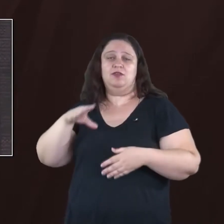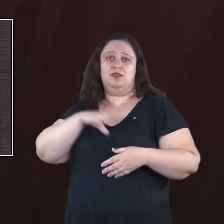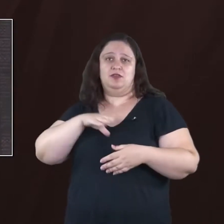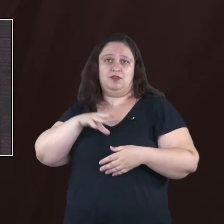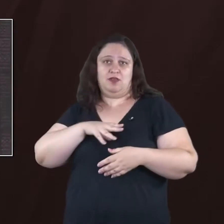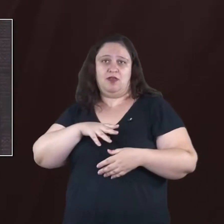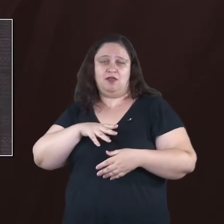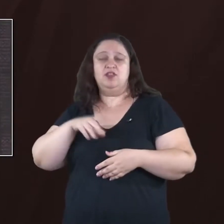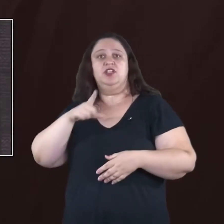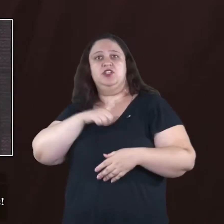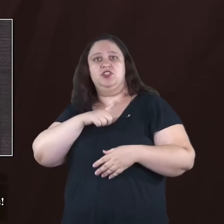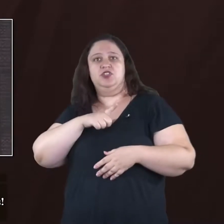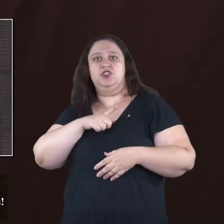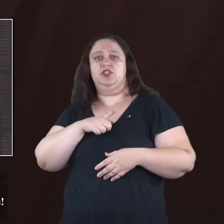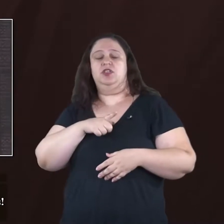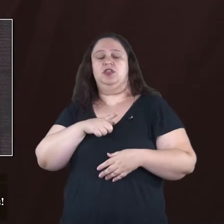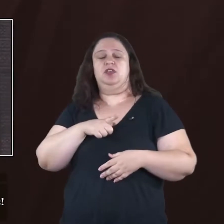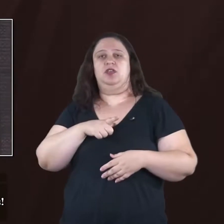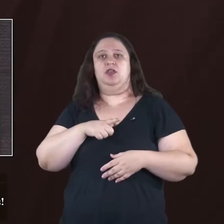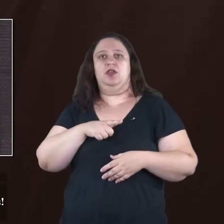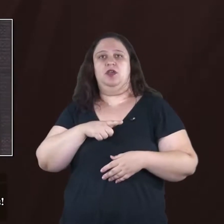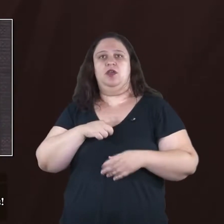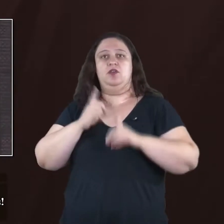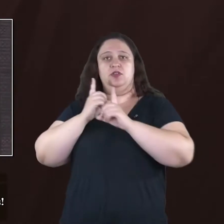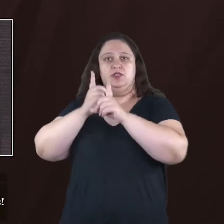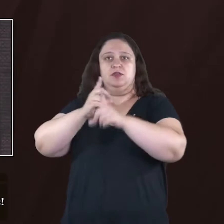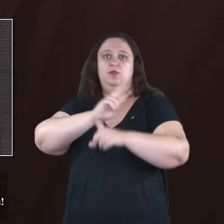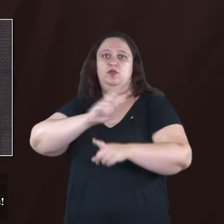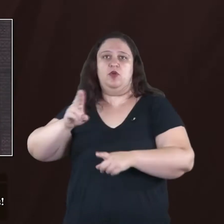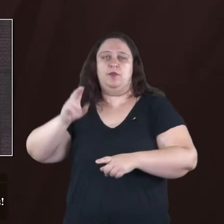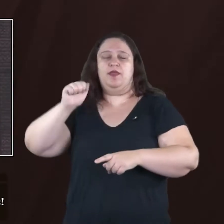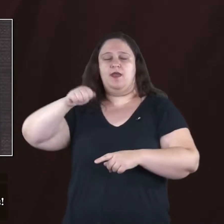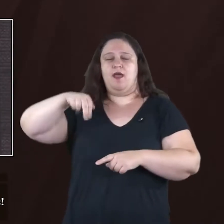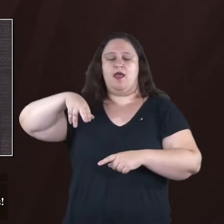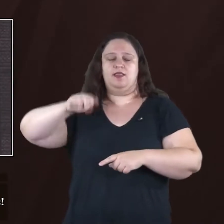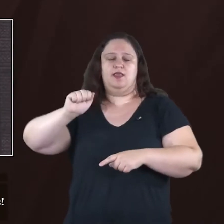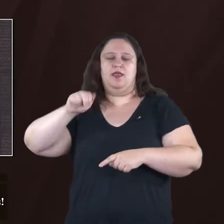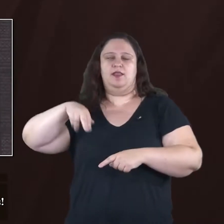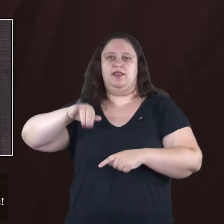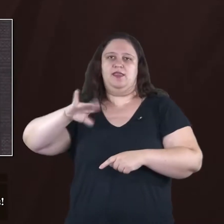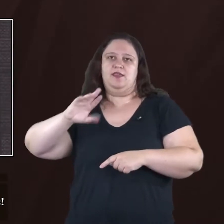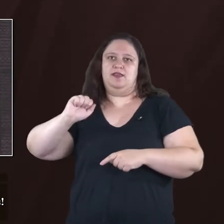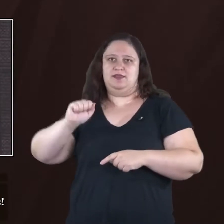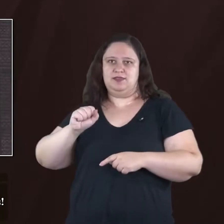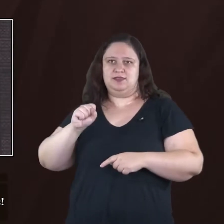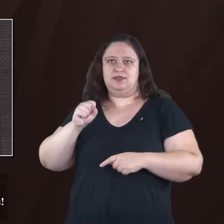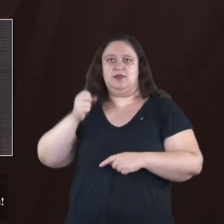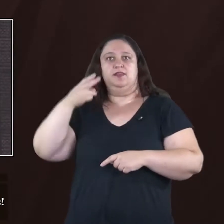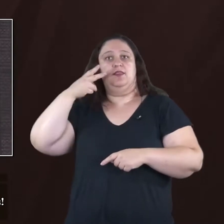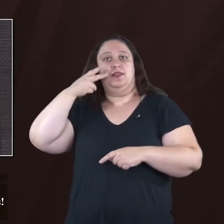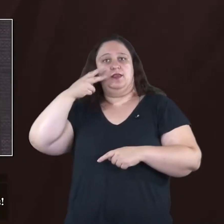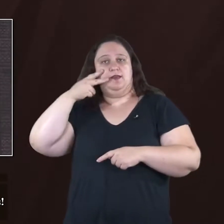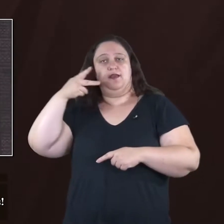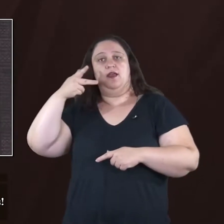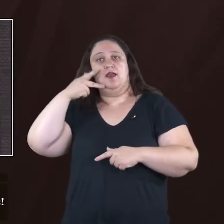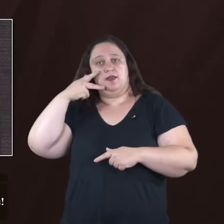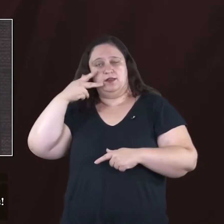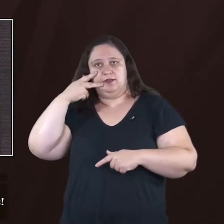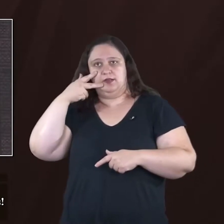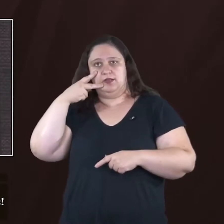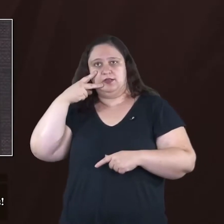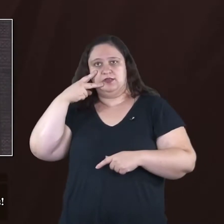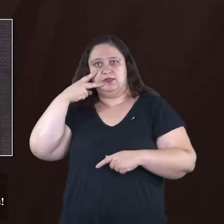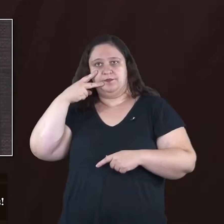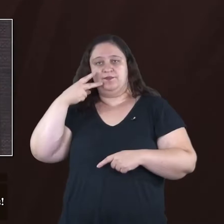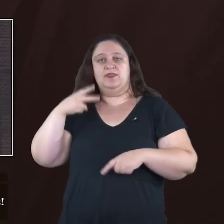discípulo chamado Ananias. Disse-lhe o Senhor numa visão: Ananias, ao que respondeu: eis-me aqui, Senhor. Então